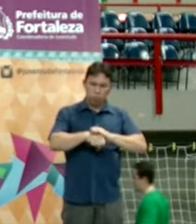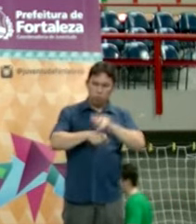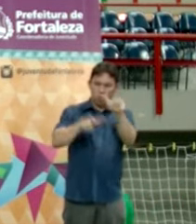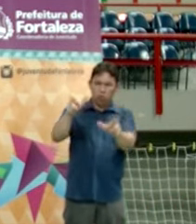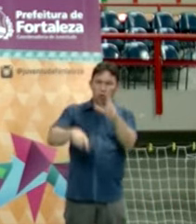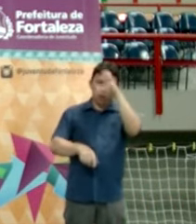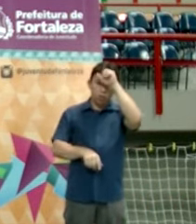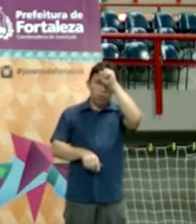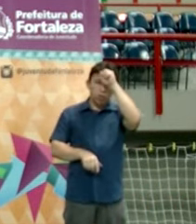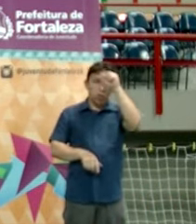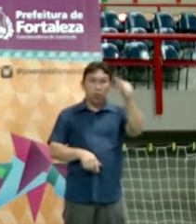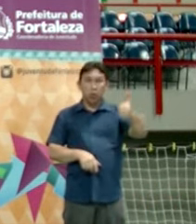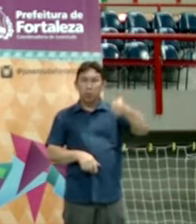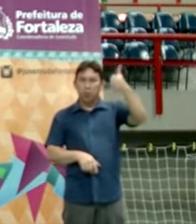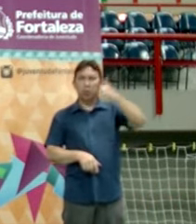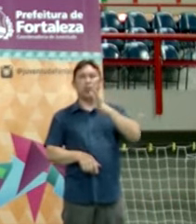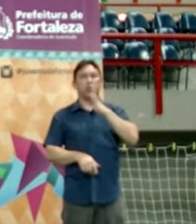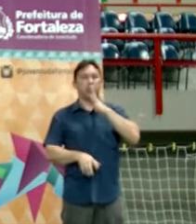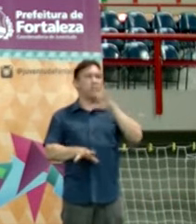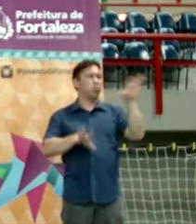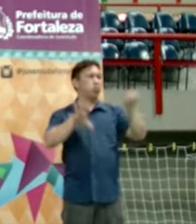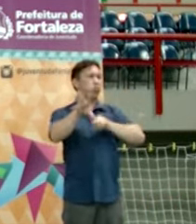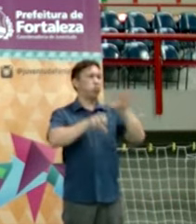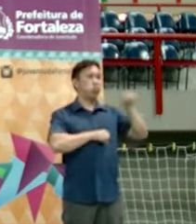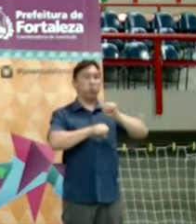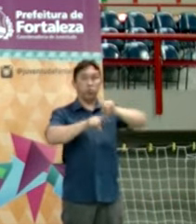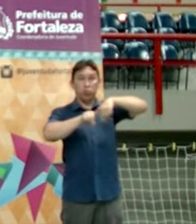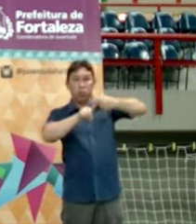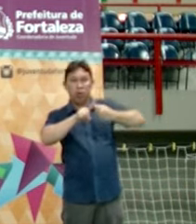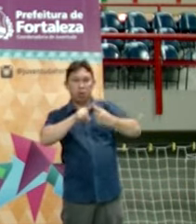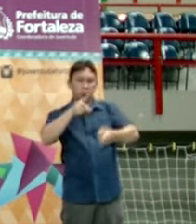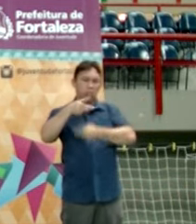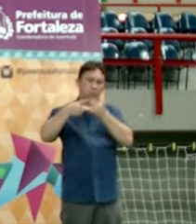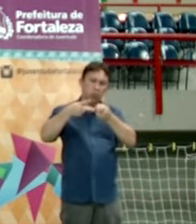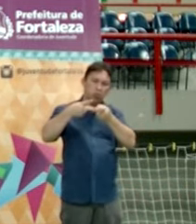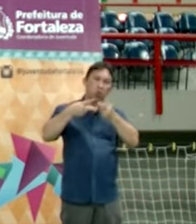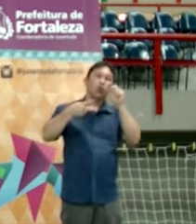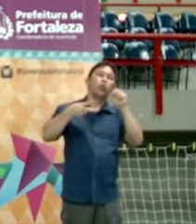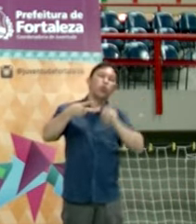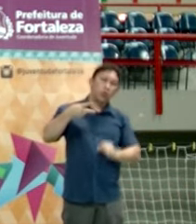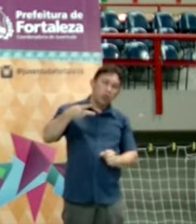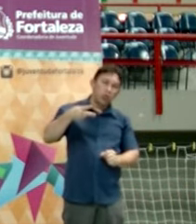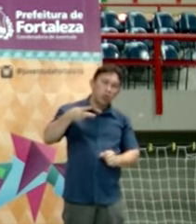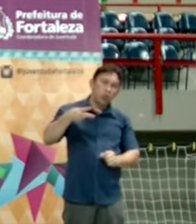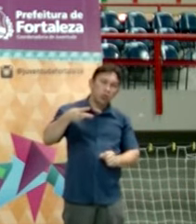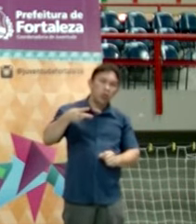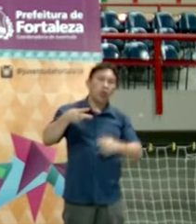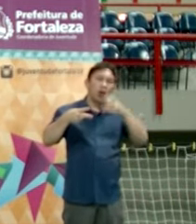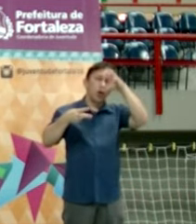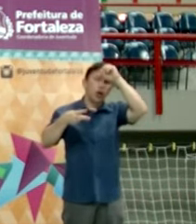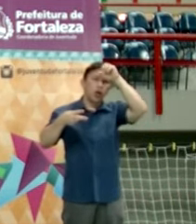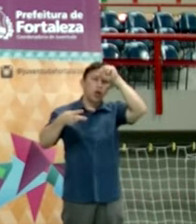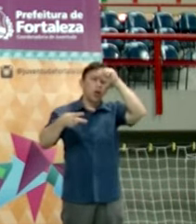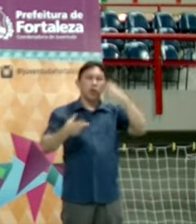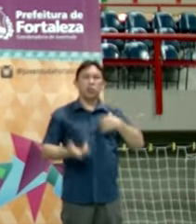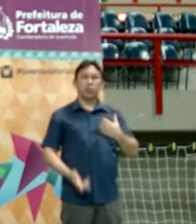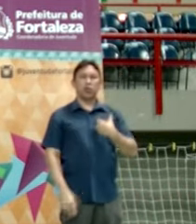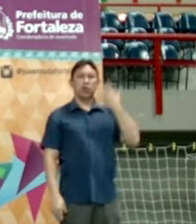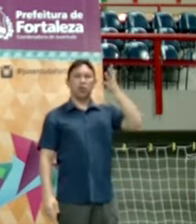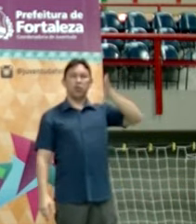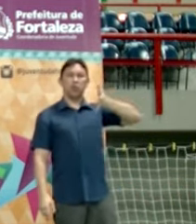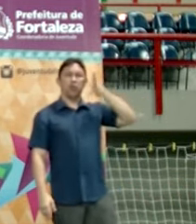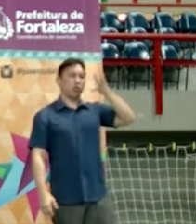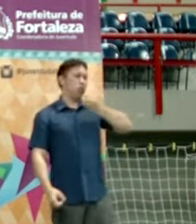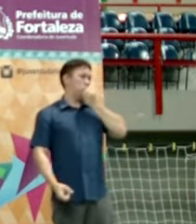tinha que aprender? Primeiro ele tinha que ter conhecimento, mas além disso, além de ter conhecimento, ele tinha que aprender a se